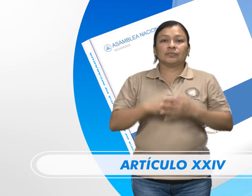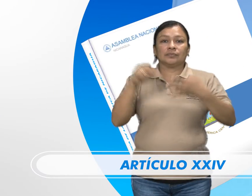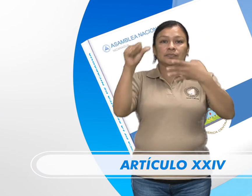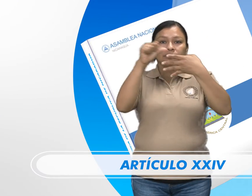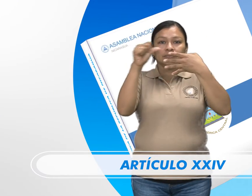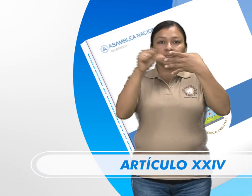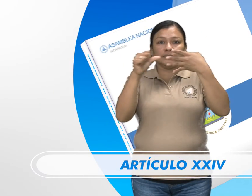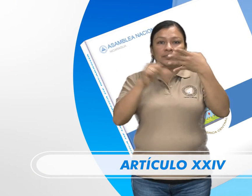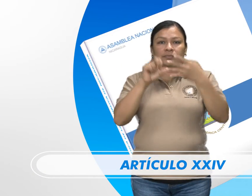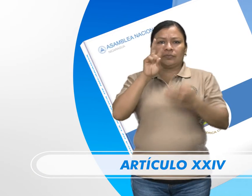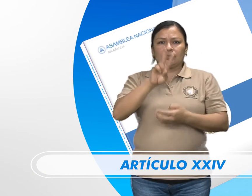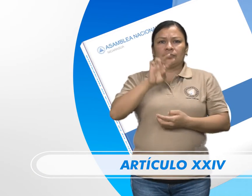Artículo 24.